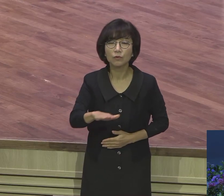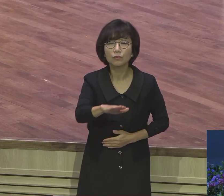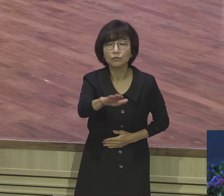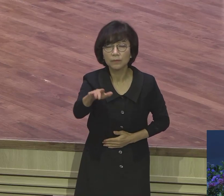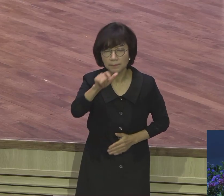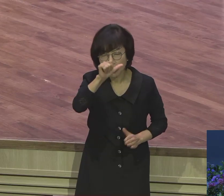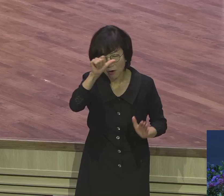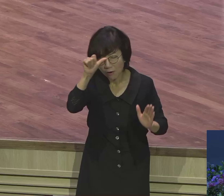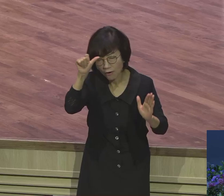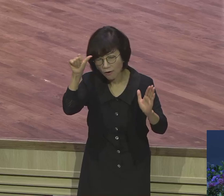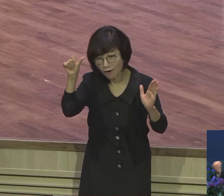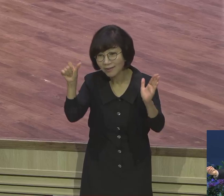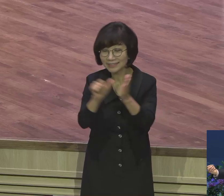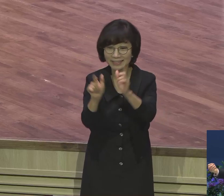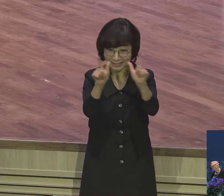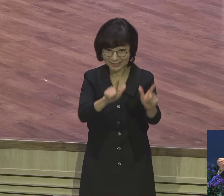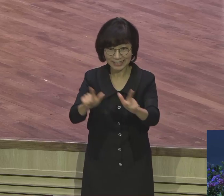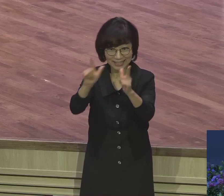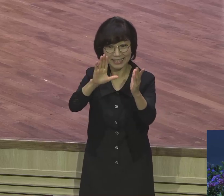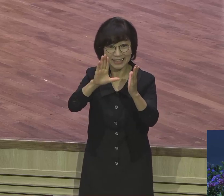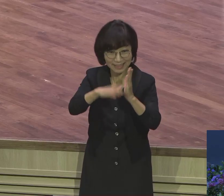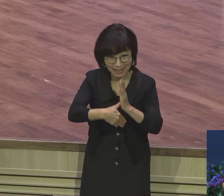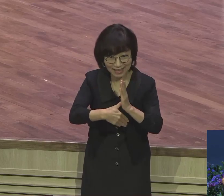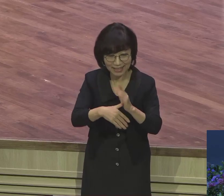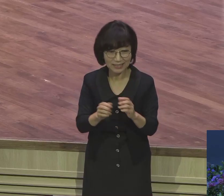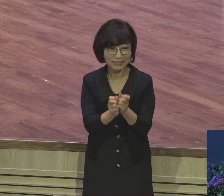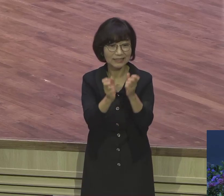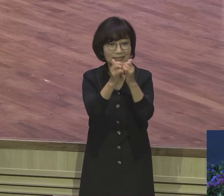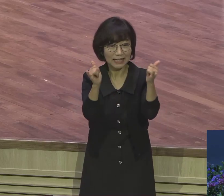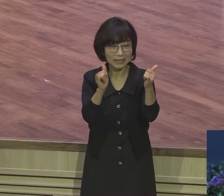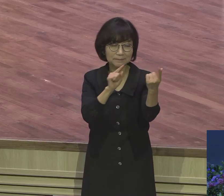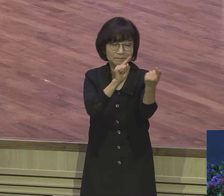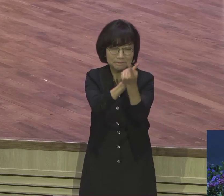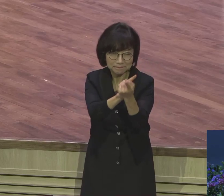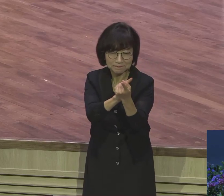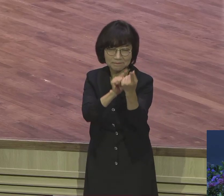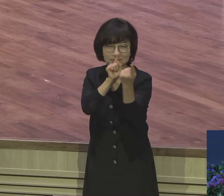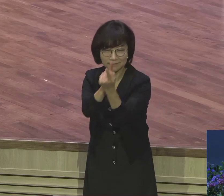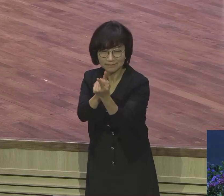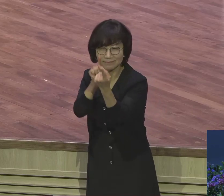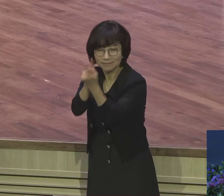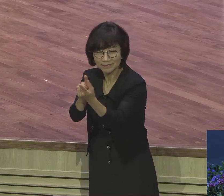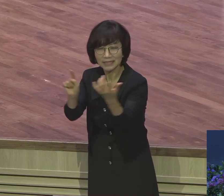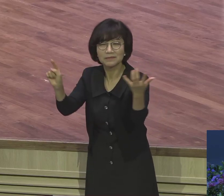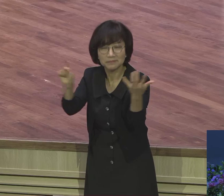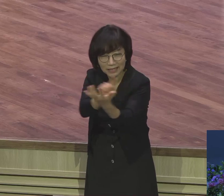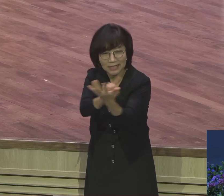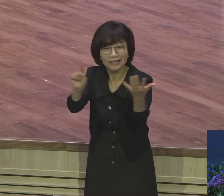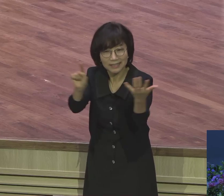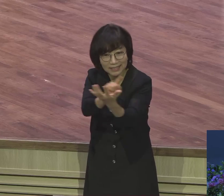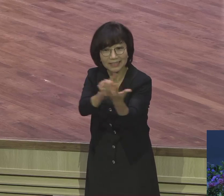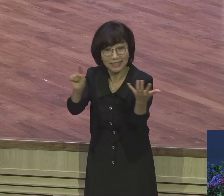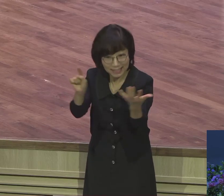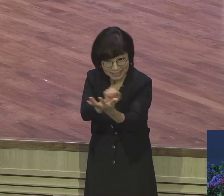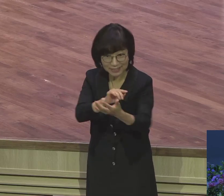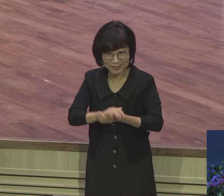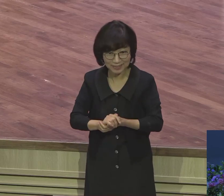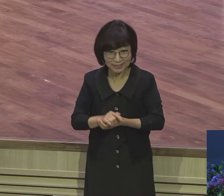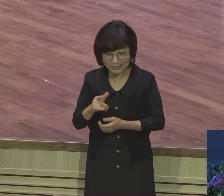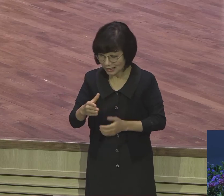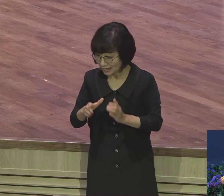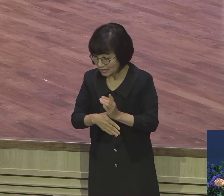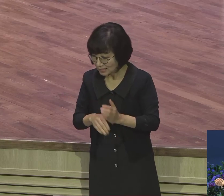살면서 좋든 싫든 사람과의 관계 속에 살아가요. 이제 복음 가진 이 영적인 메시지를 가지고